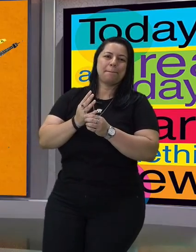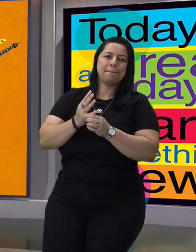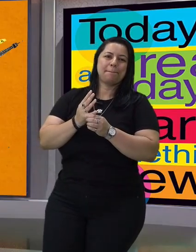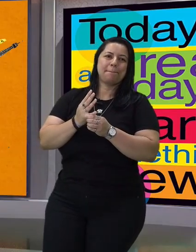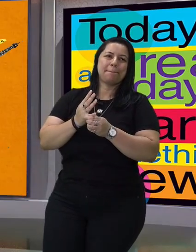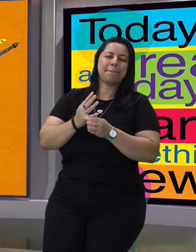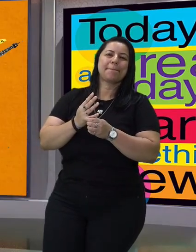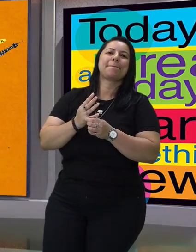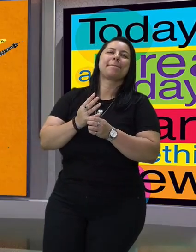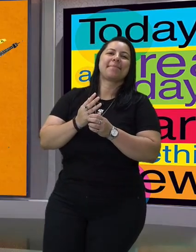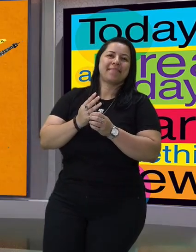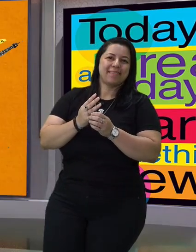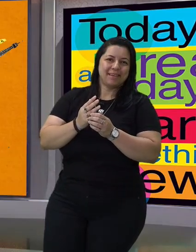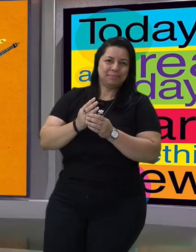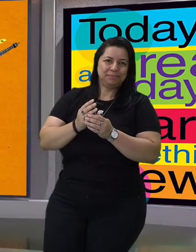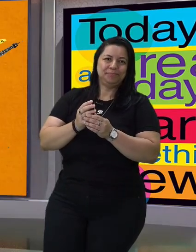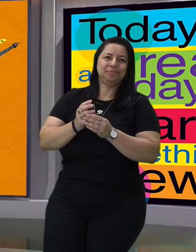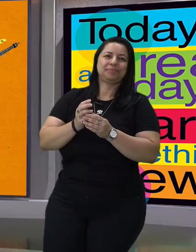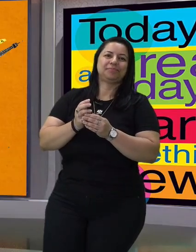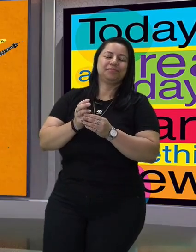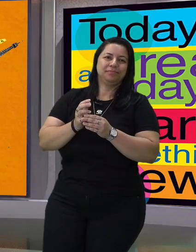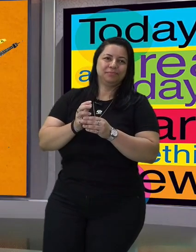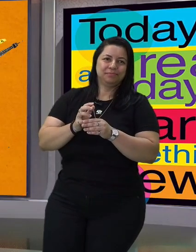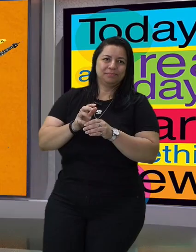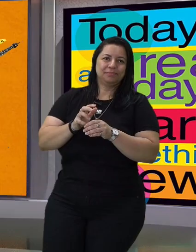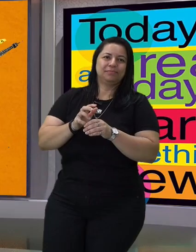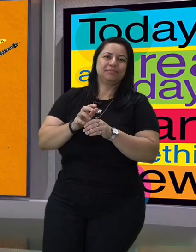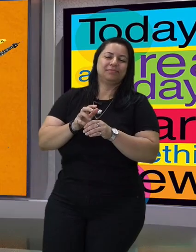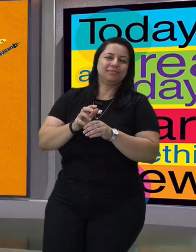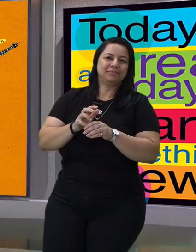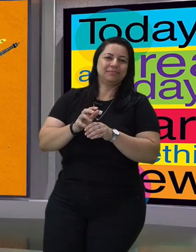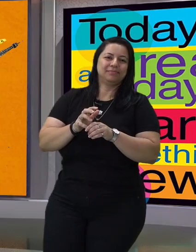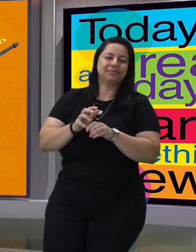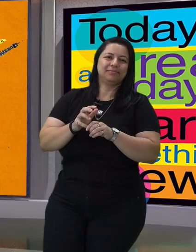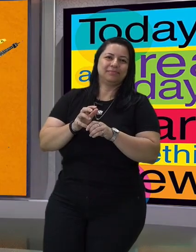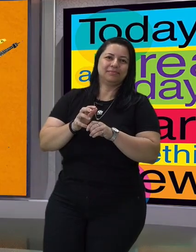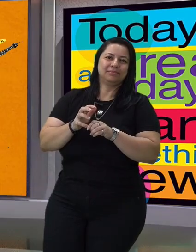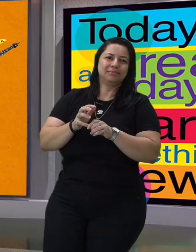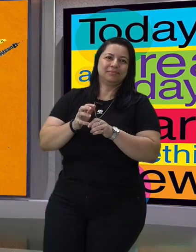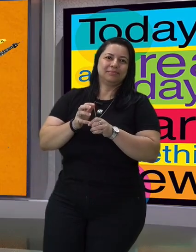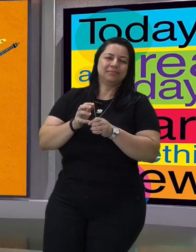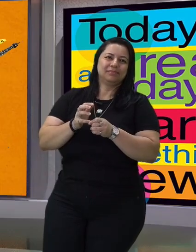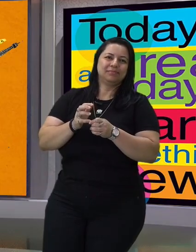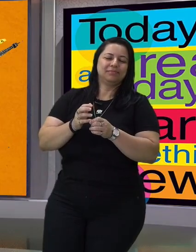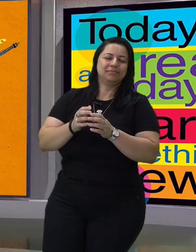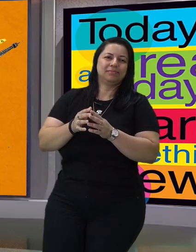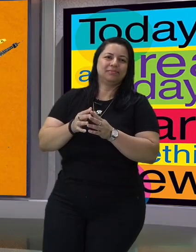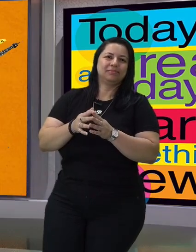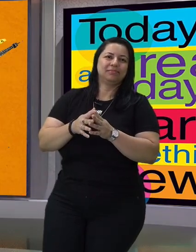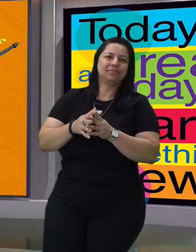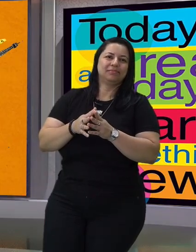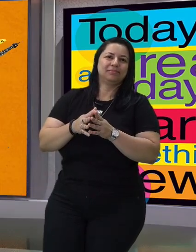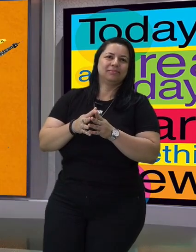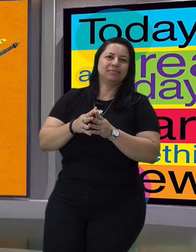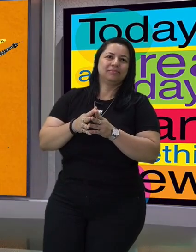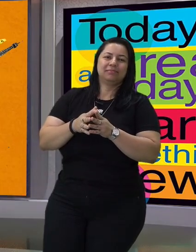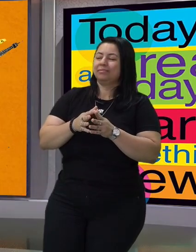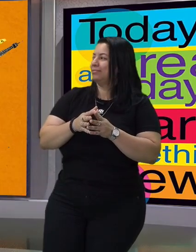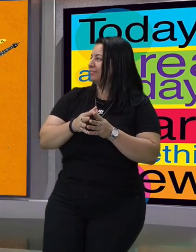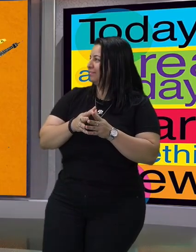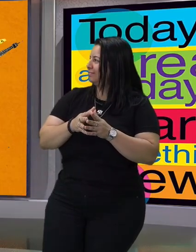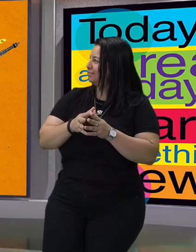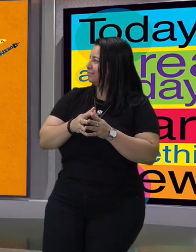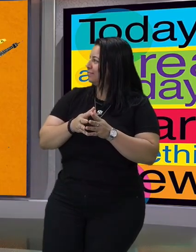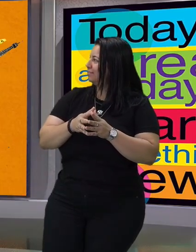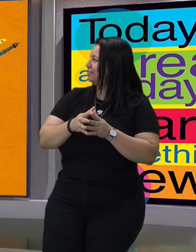muito assunto ainda para você revisitar, tem muito assunto ainda para você reaprender ou aprender. E uma